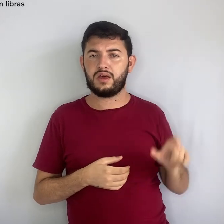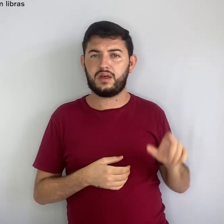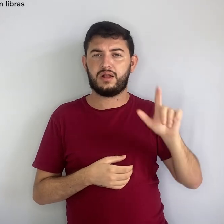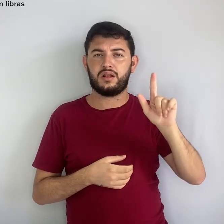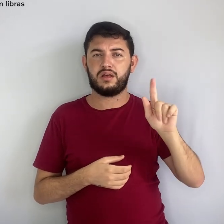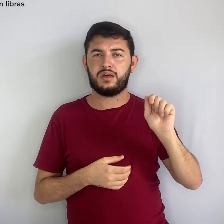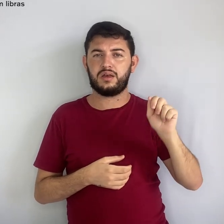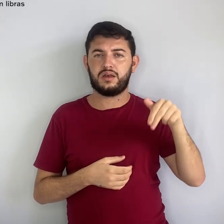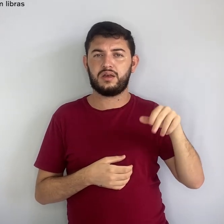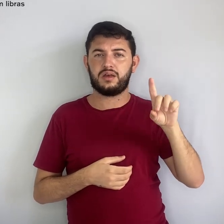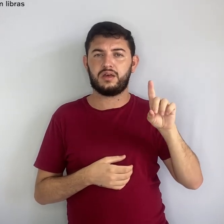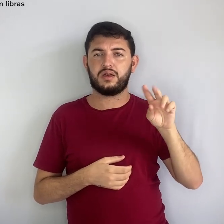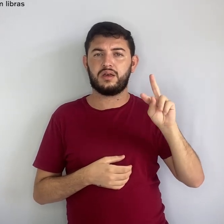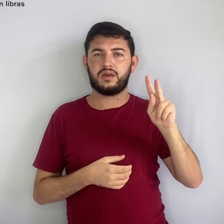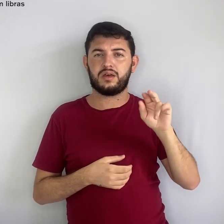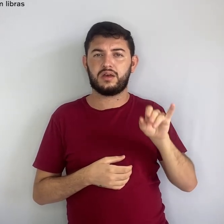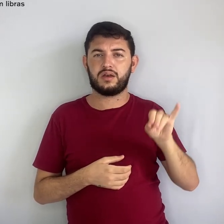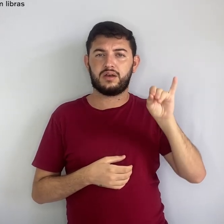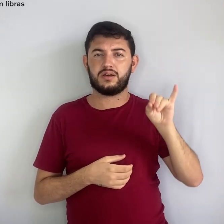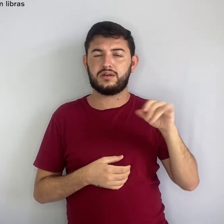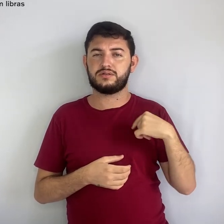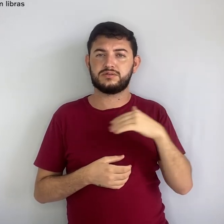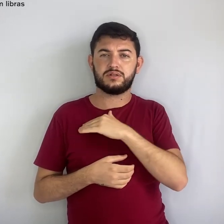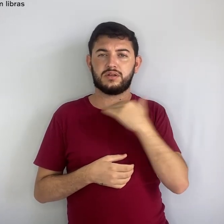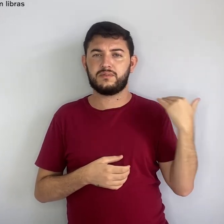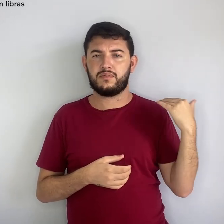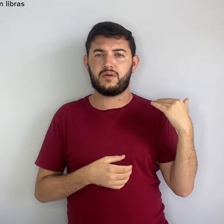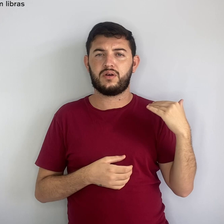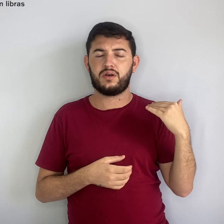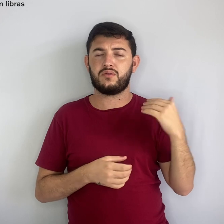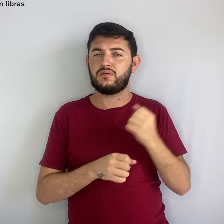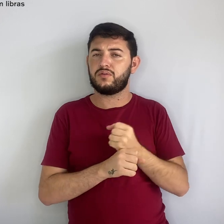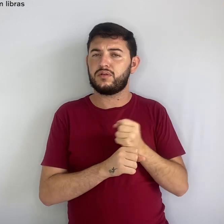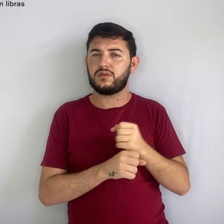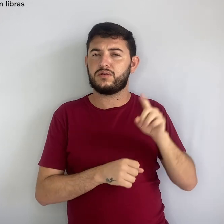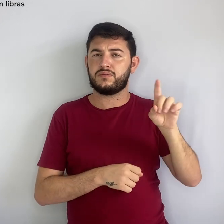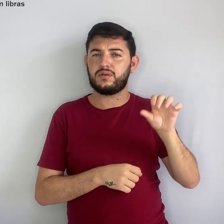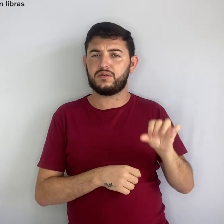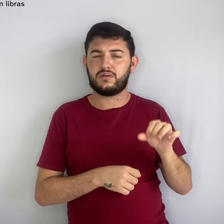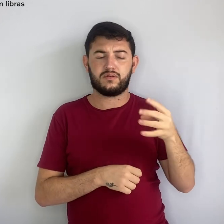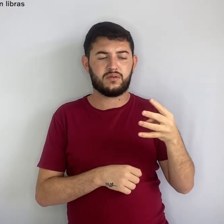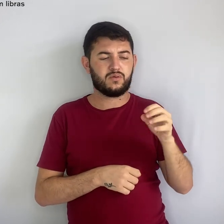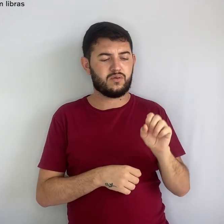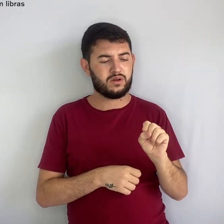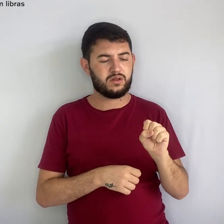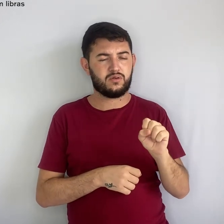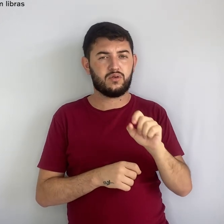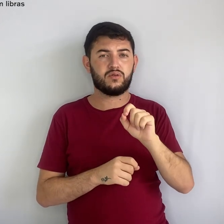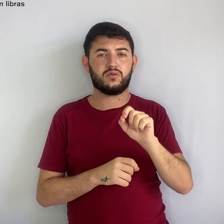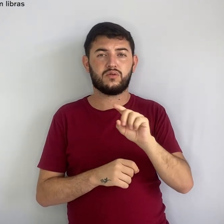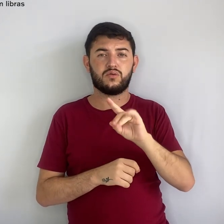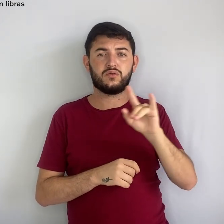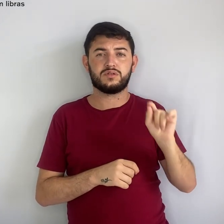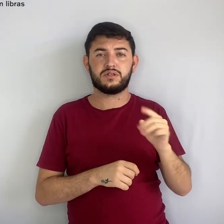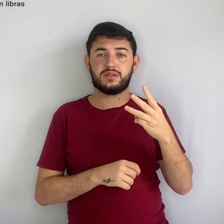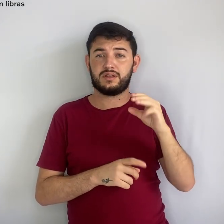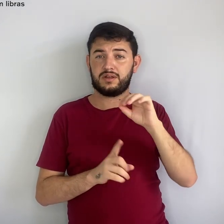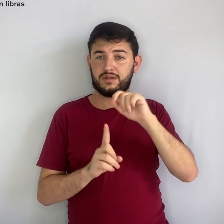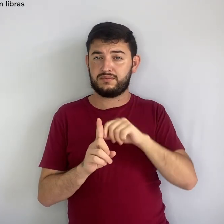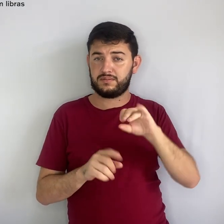ocorreu nesse dia em 1948. Além de homenagear o pacifista indiano,